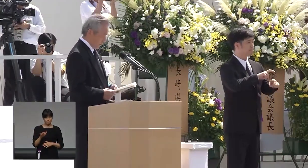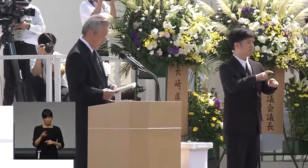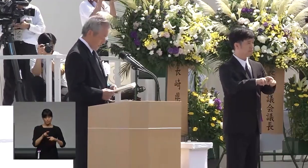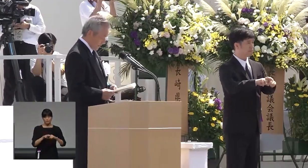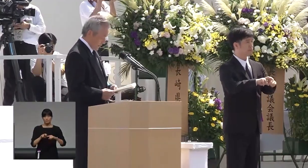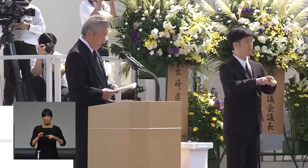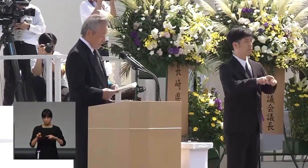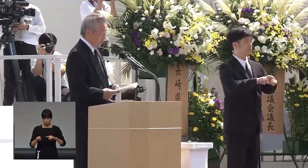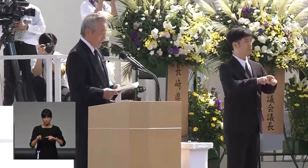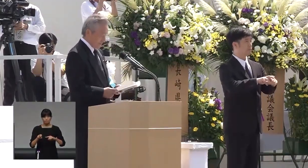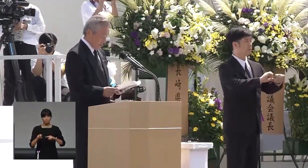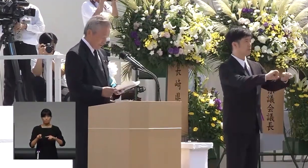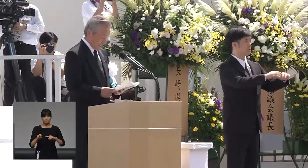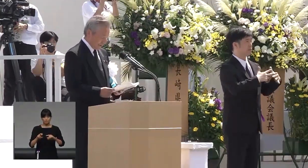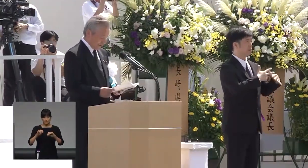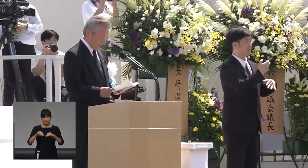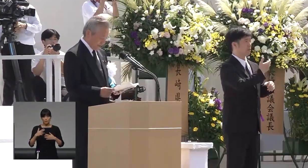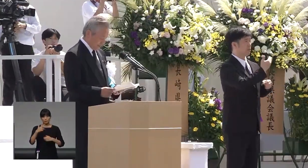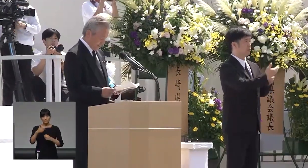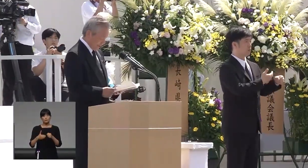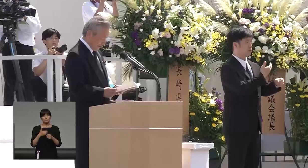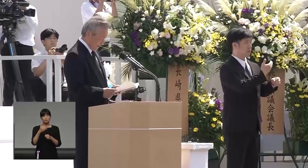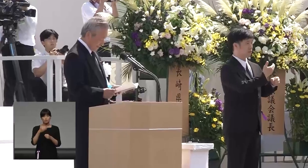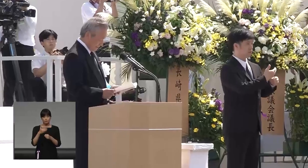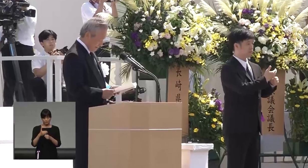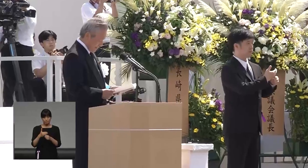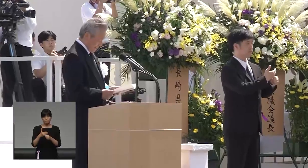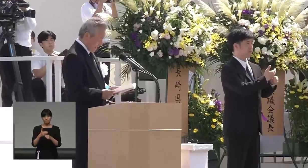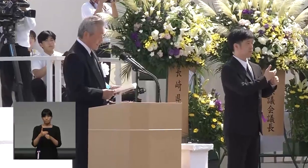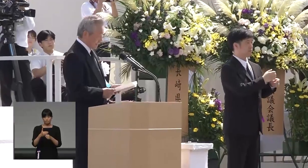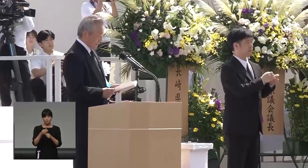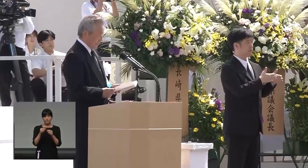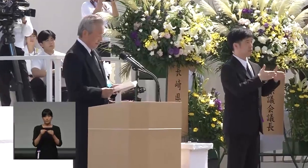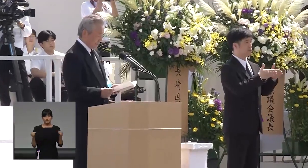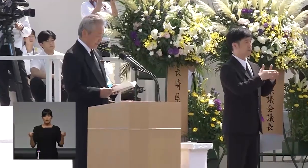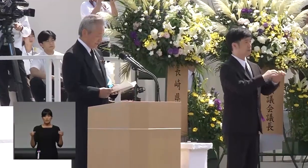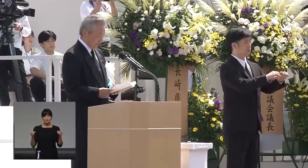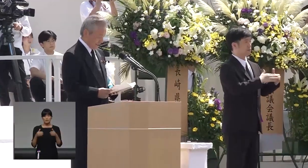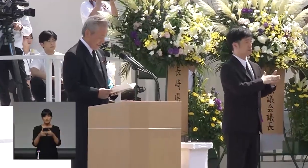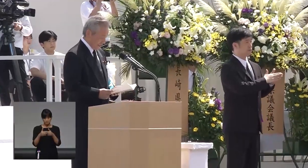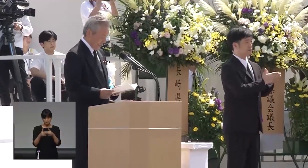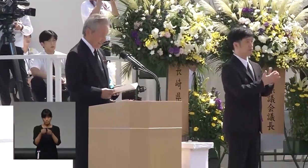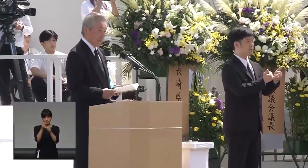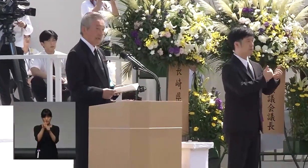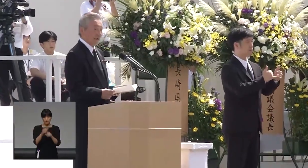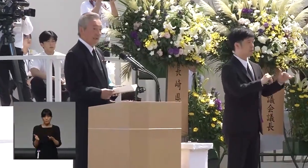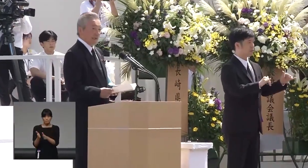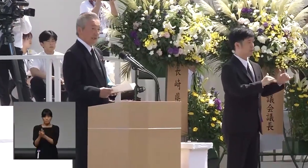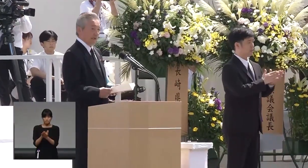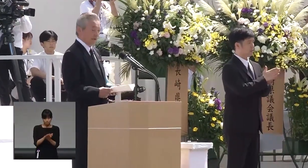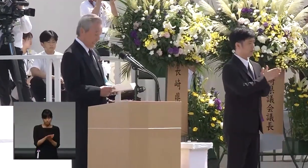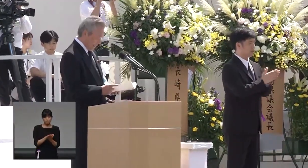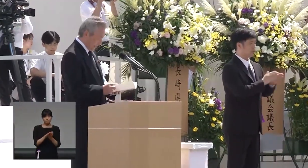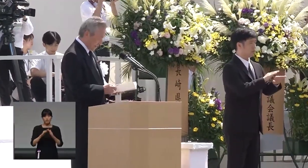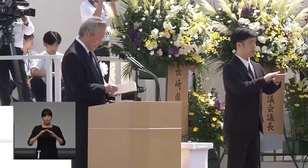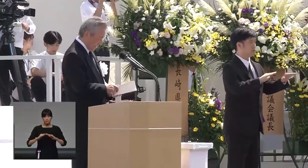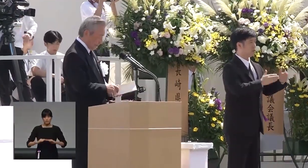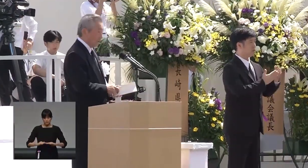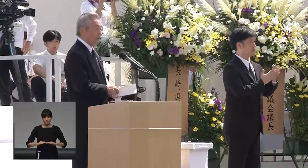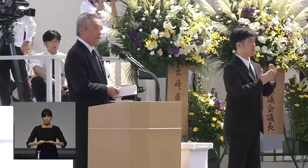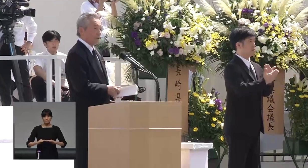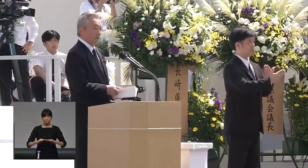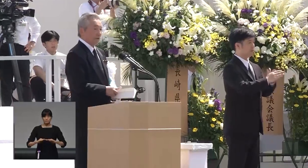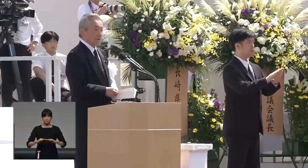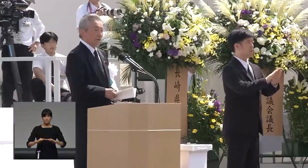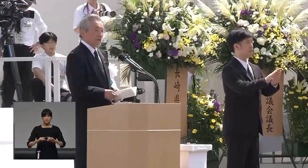のも被爆79周年長崎原爆犠牲者慰霊平和記念式